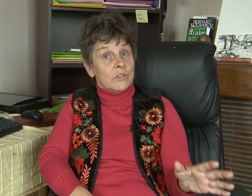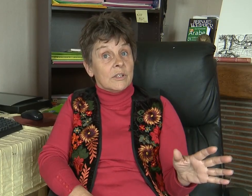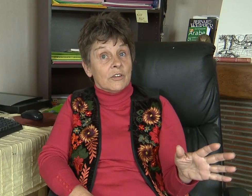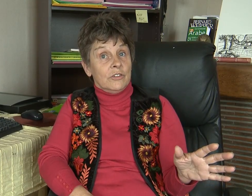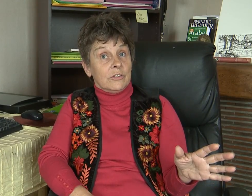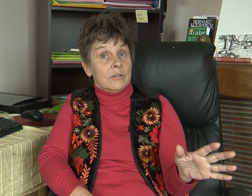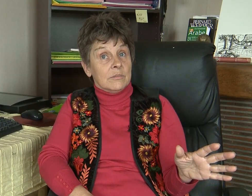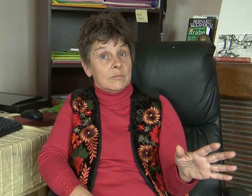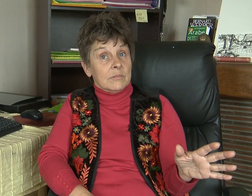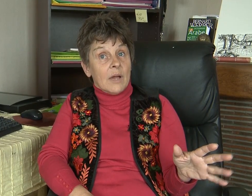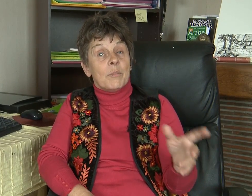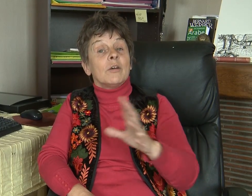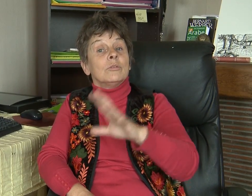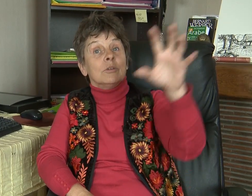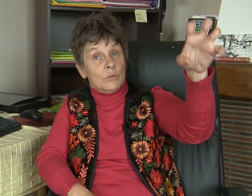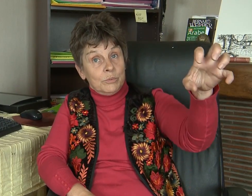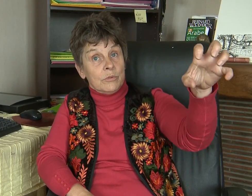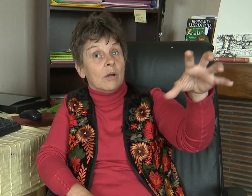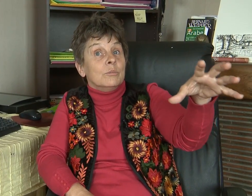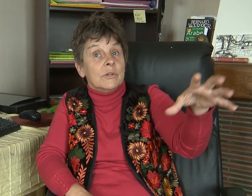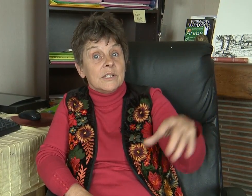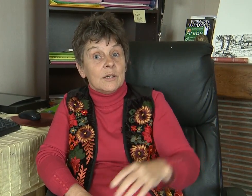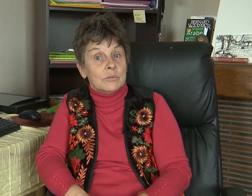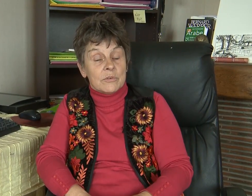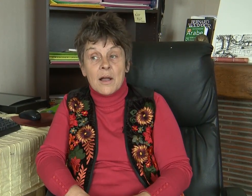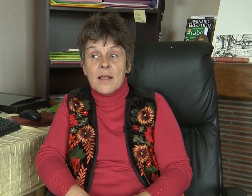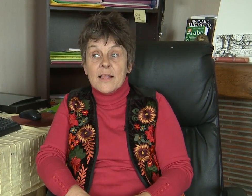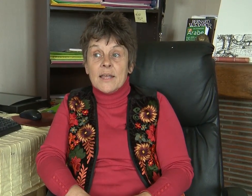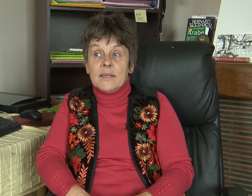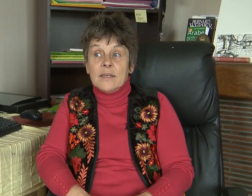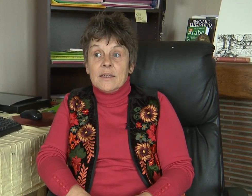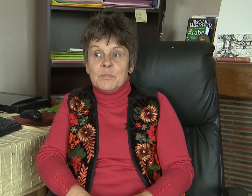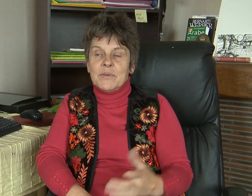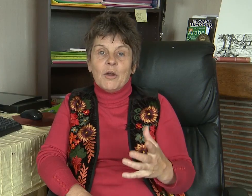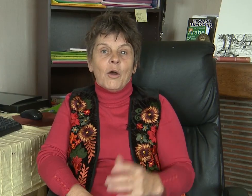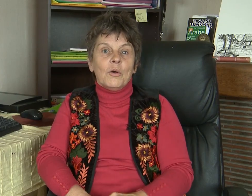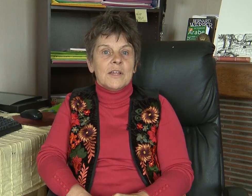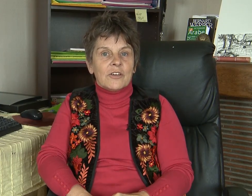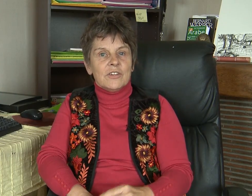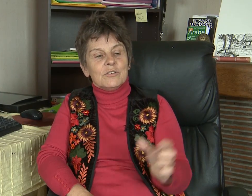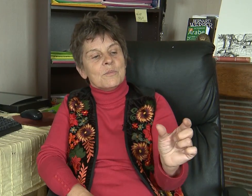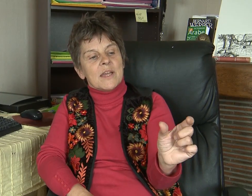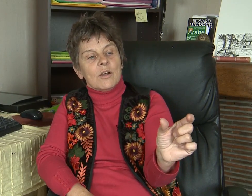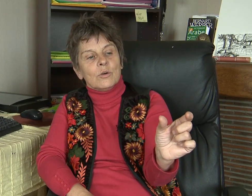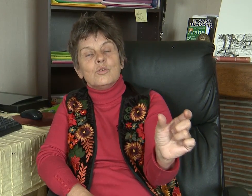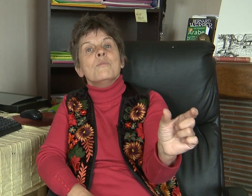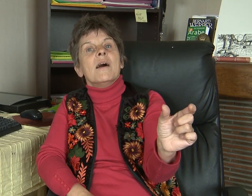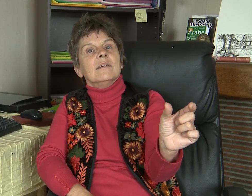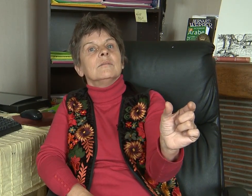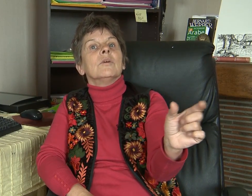des anarchistes, à part ceux qui ont le pouvoir, une poignée qui a le pouvoir. Et puis alors, conarchie, si on met cum, qui